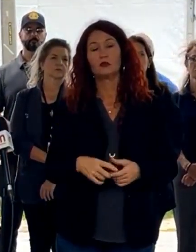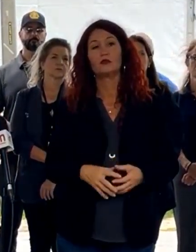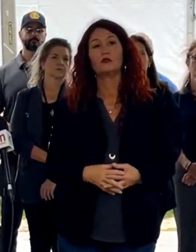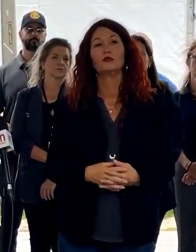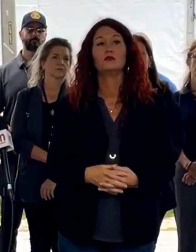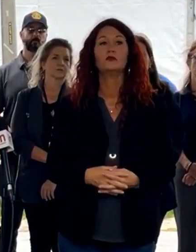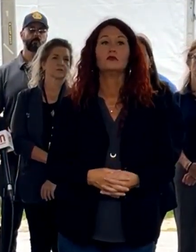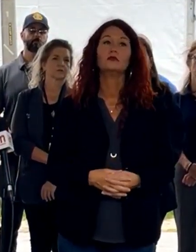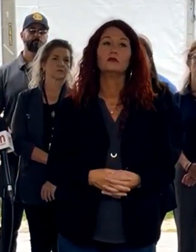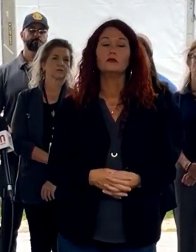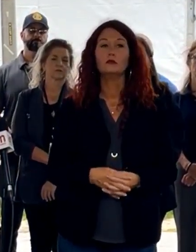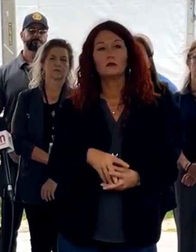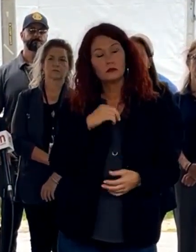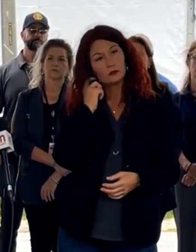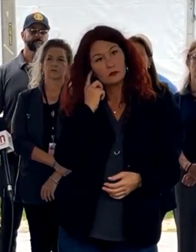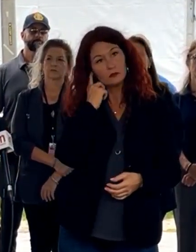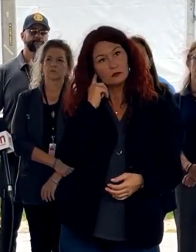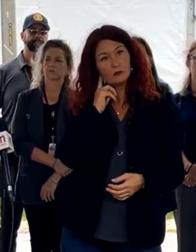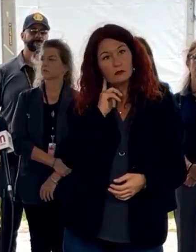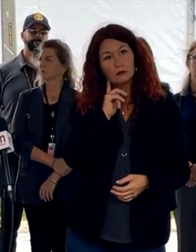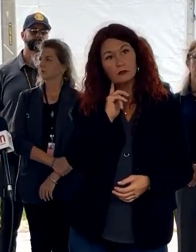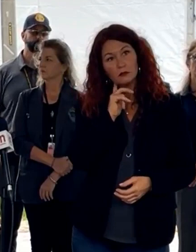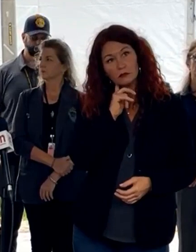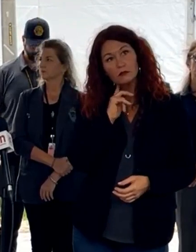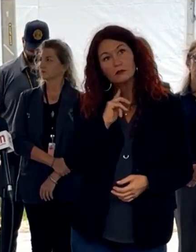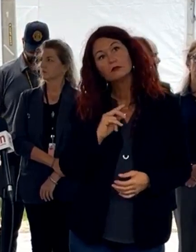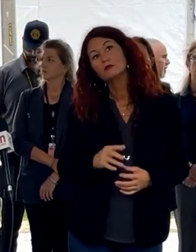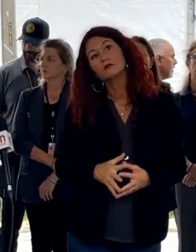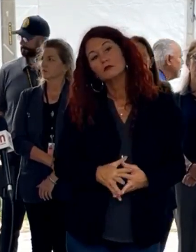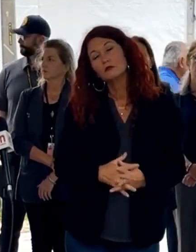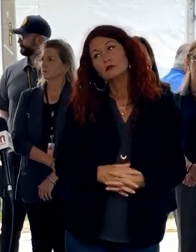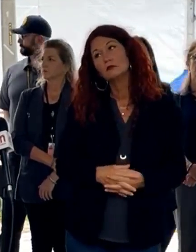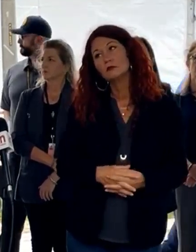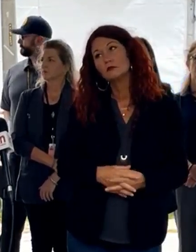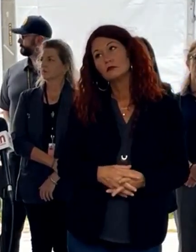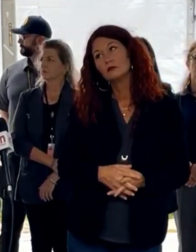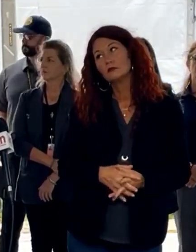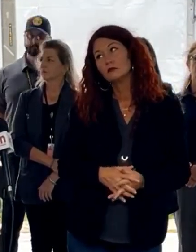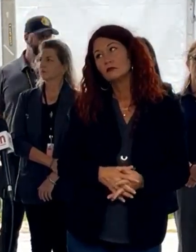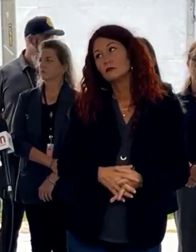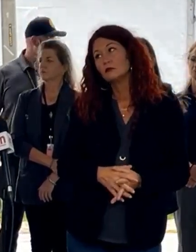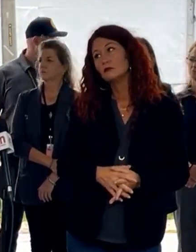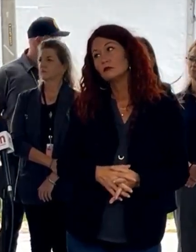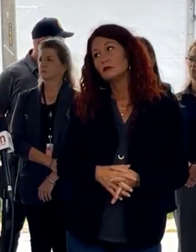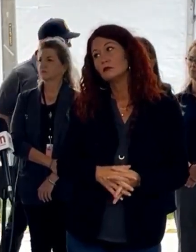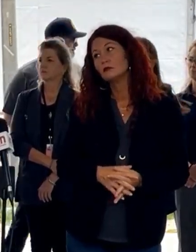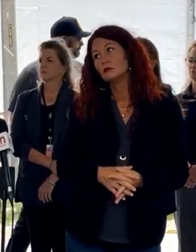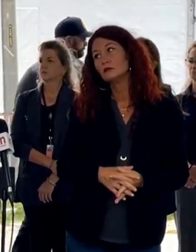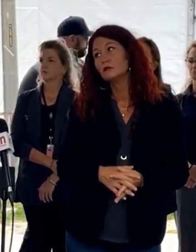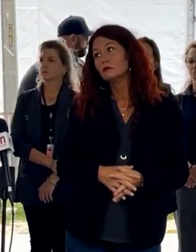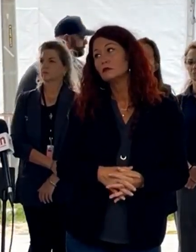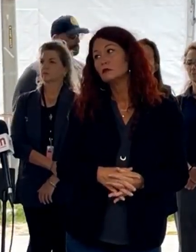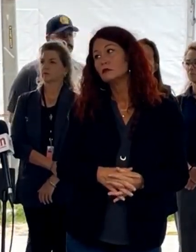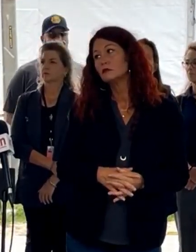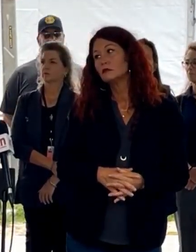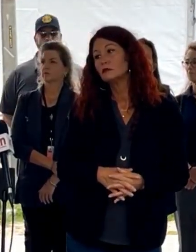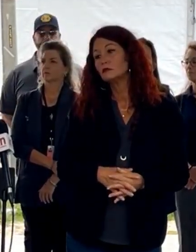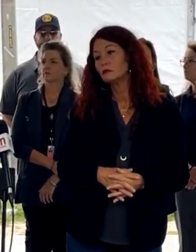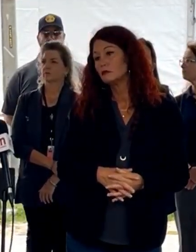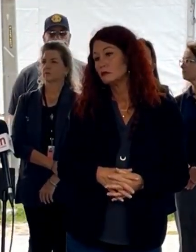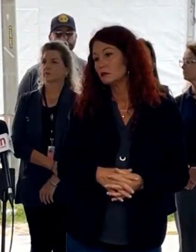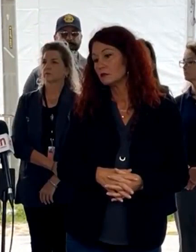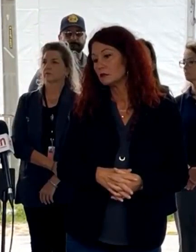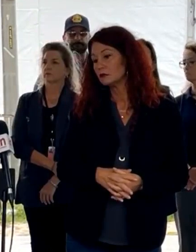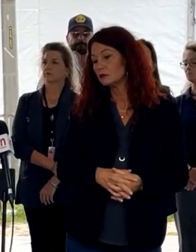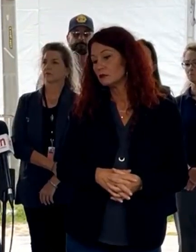ayuda exacta van a recibir los sobrevivientes y afectados por el colapso, especialmente las personas que no